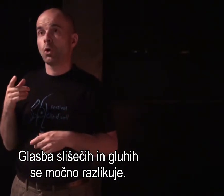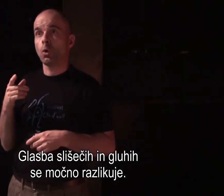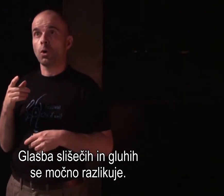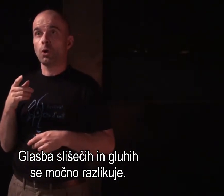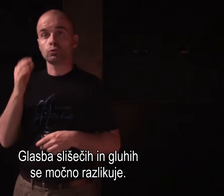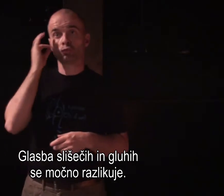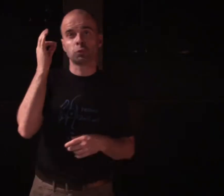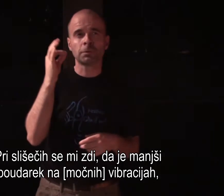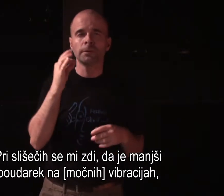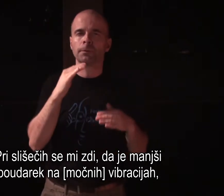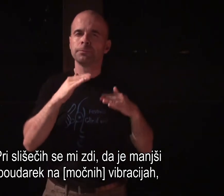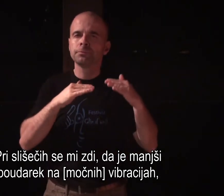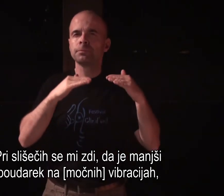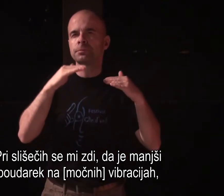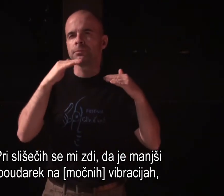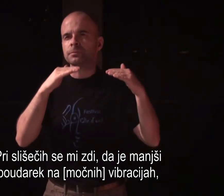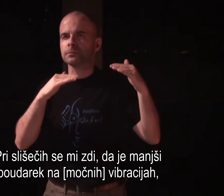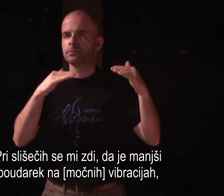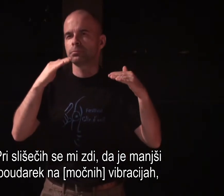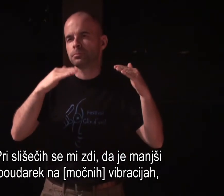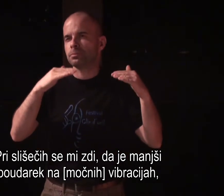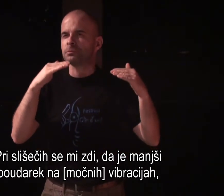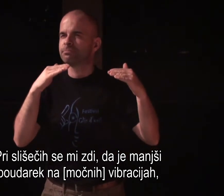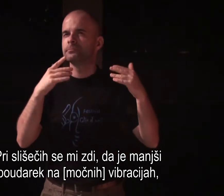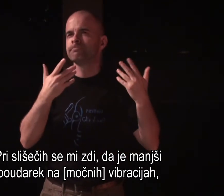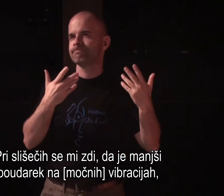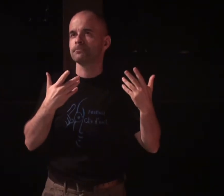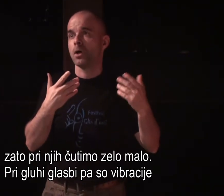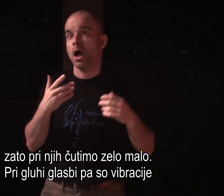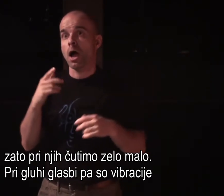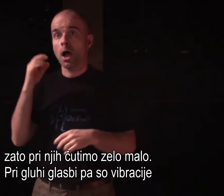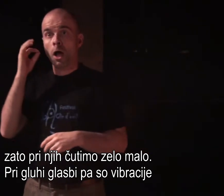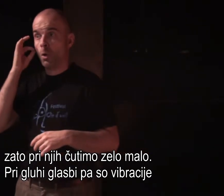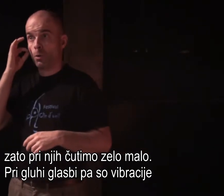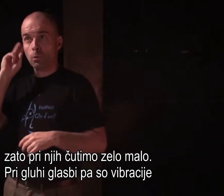If I took those words